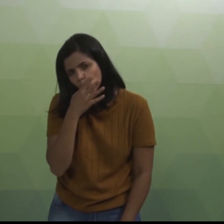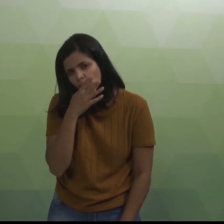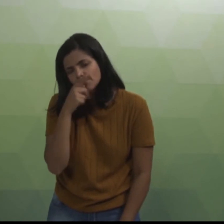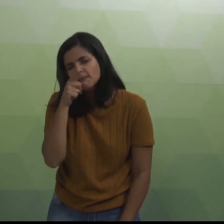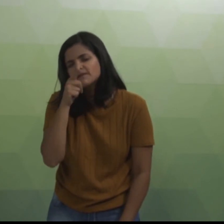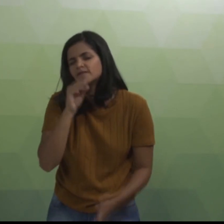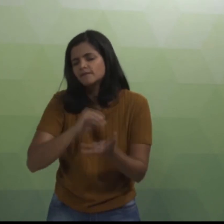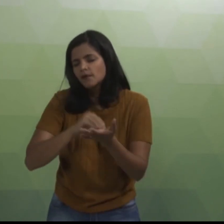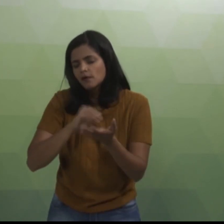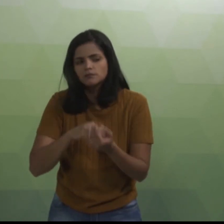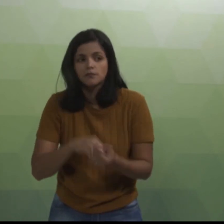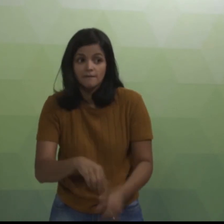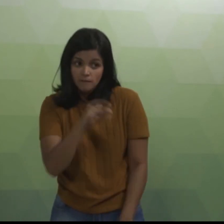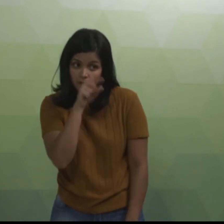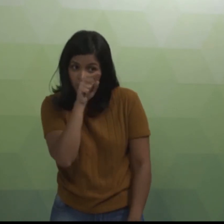eu falo isso aqui, você está bem?